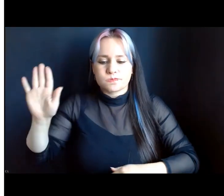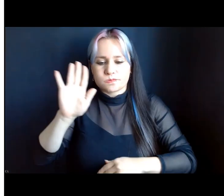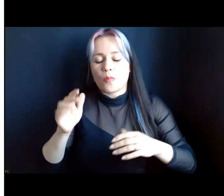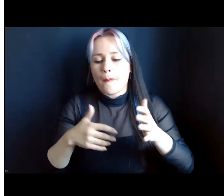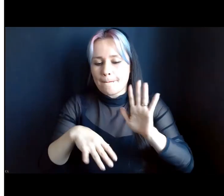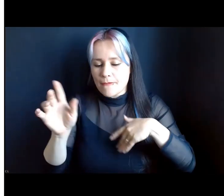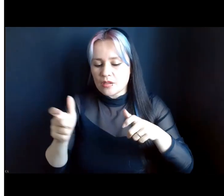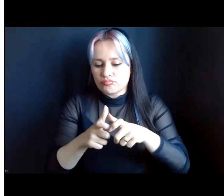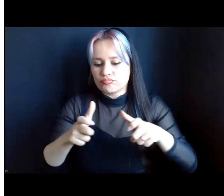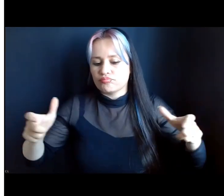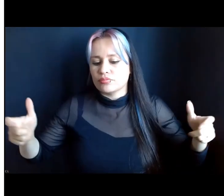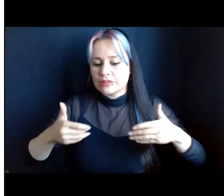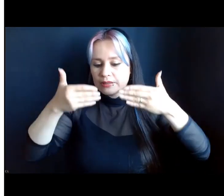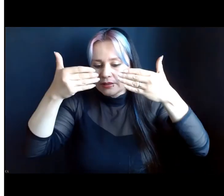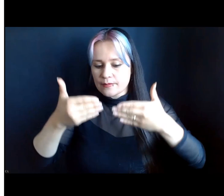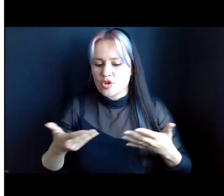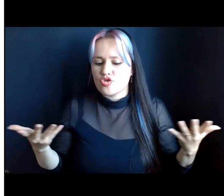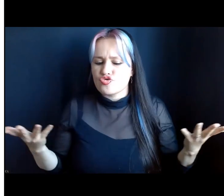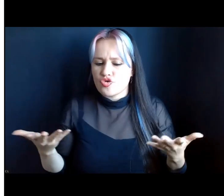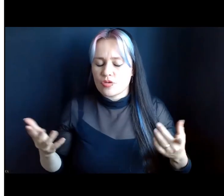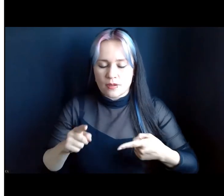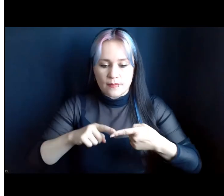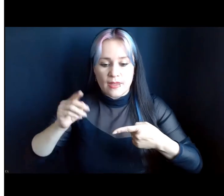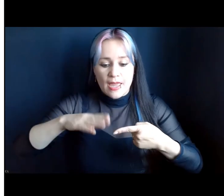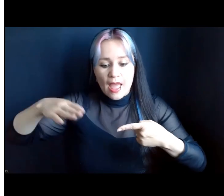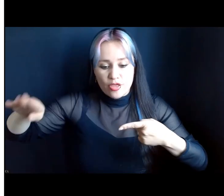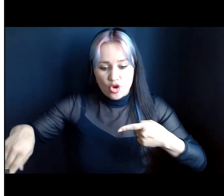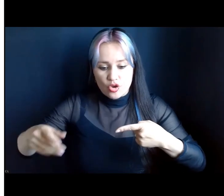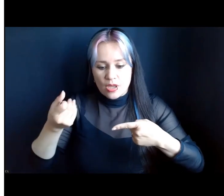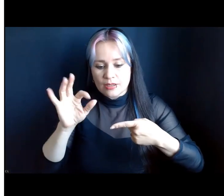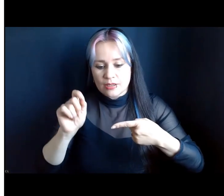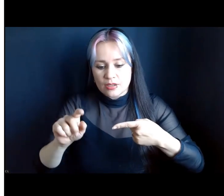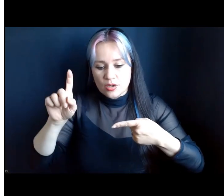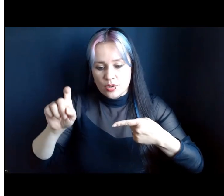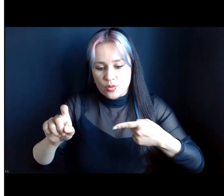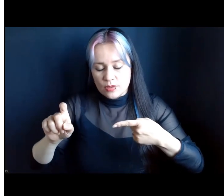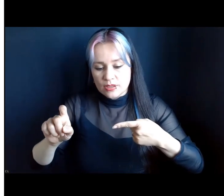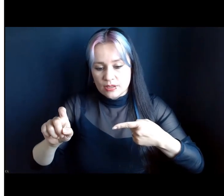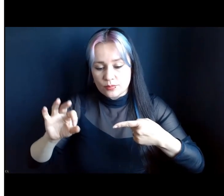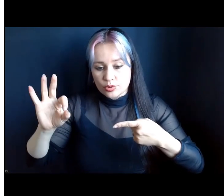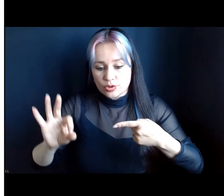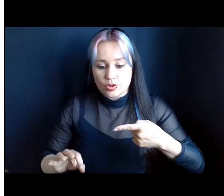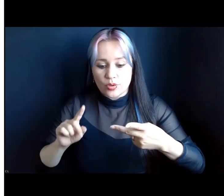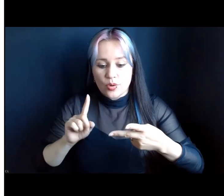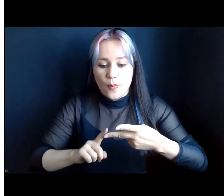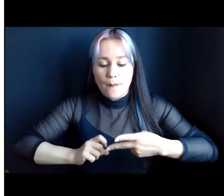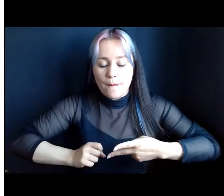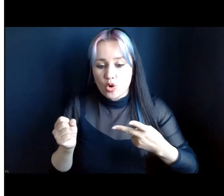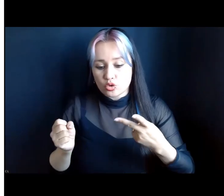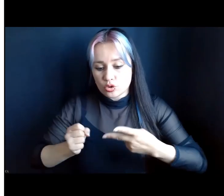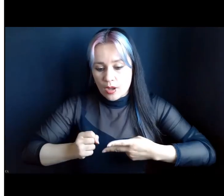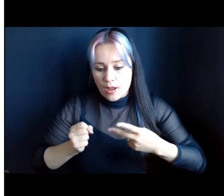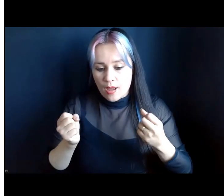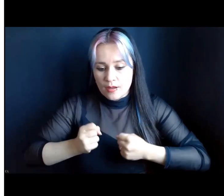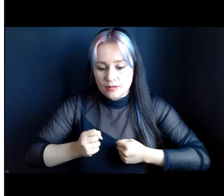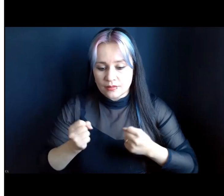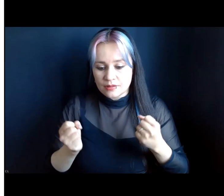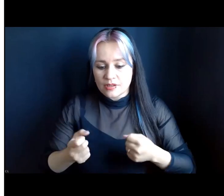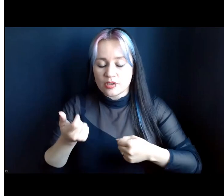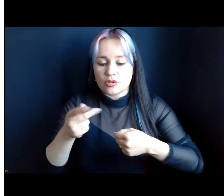de la rspd del 2023 8273 estudiantes sordos matriculados en el